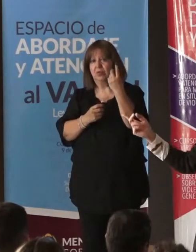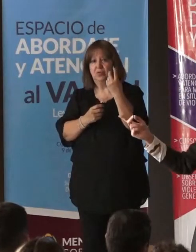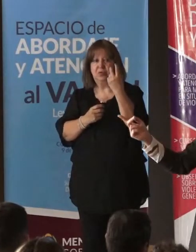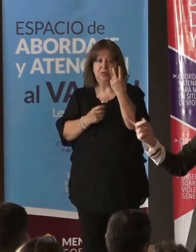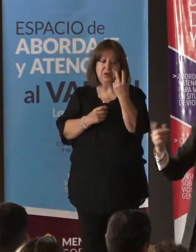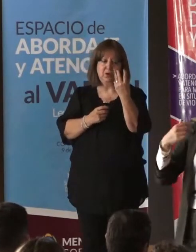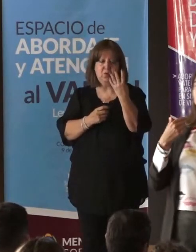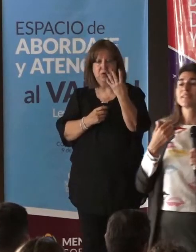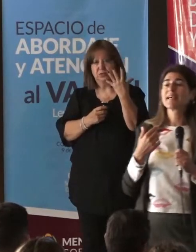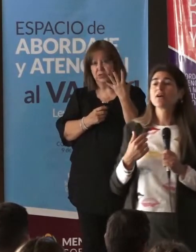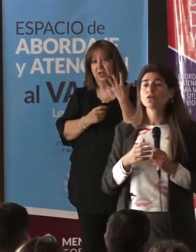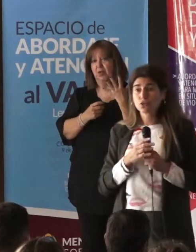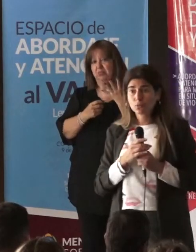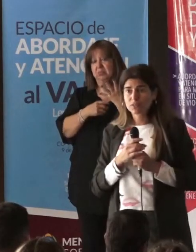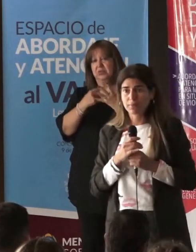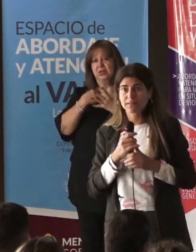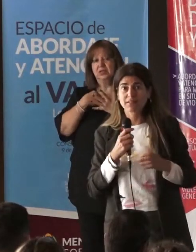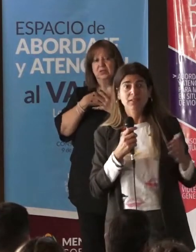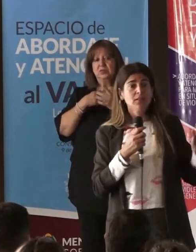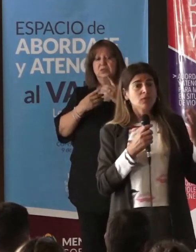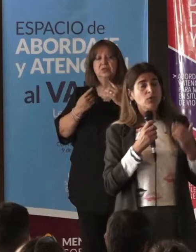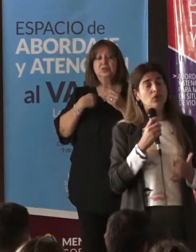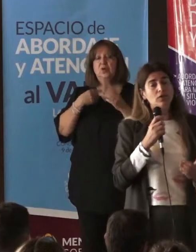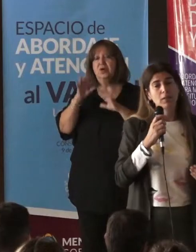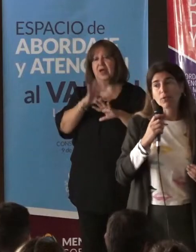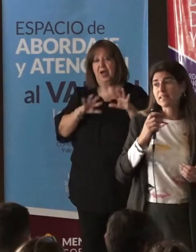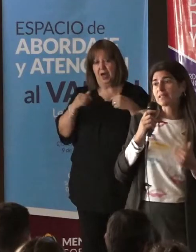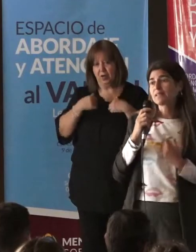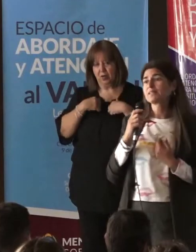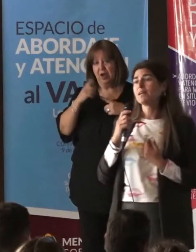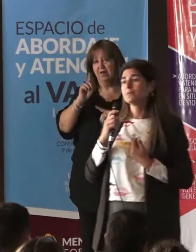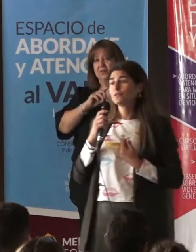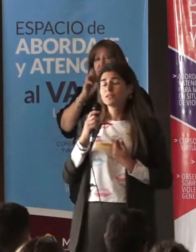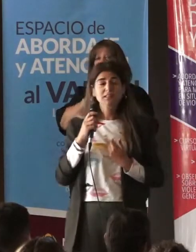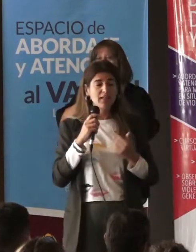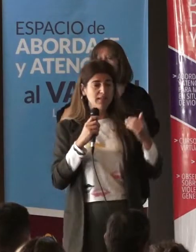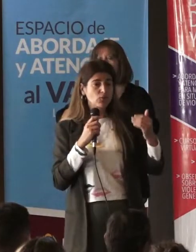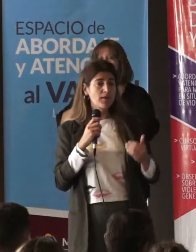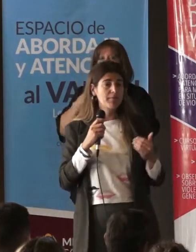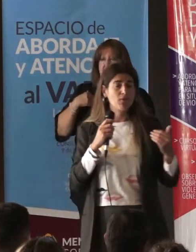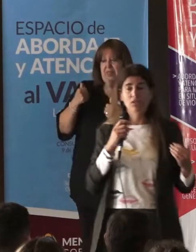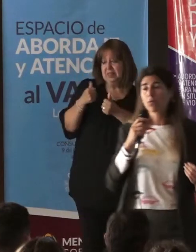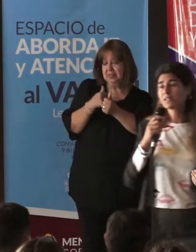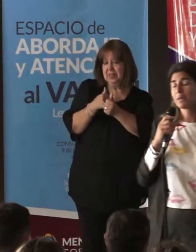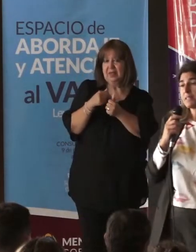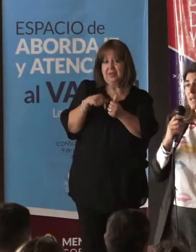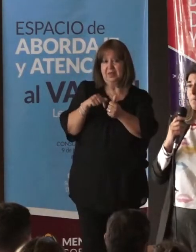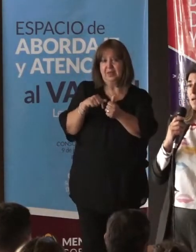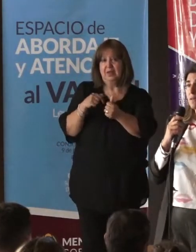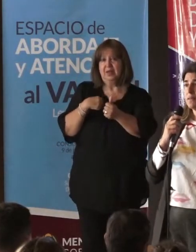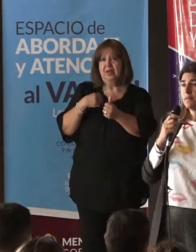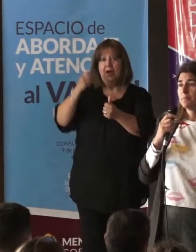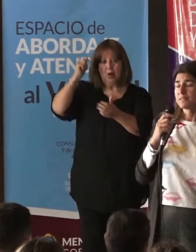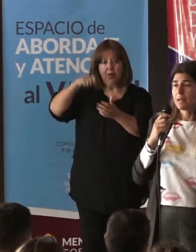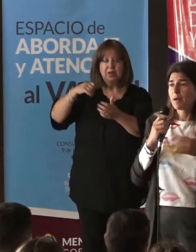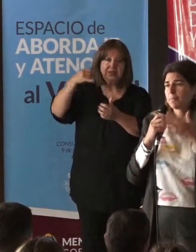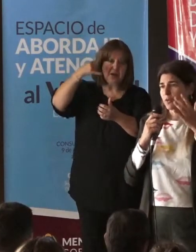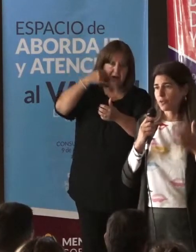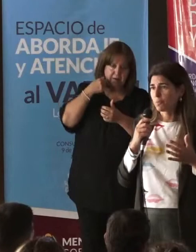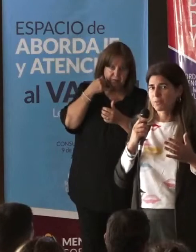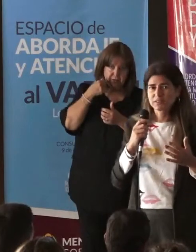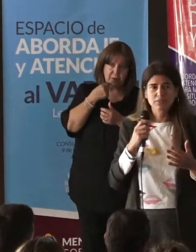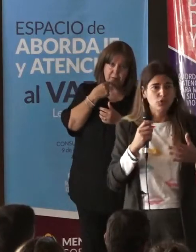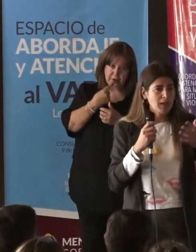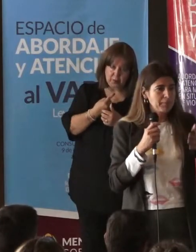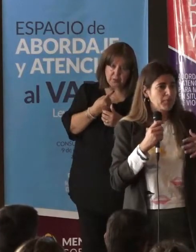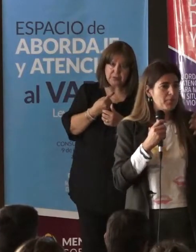provincia. Entonces, ¿qué hago yo muchas veces? Cuando la mujer está atrasada en mi oficina, el juez o la jueza me llama, lo